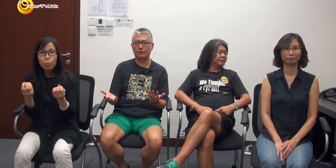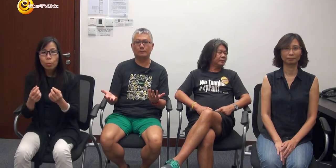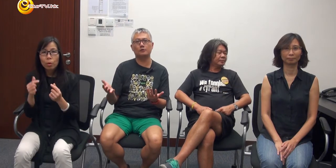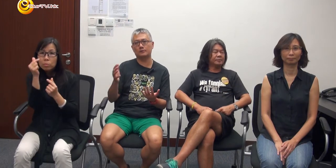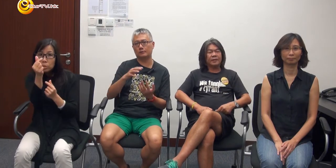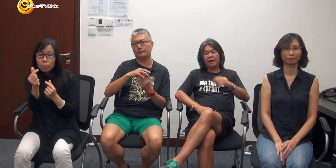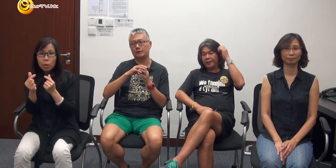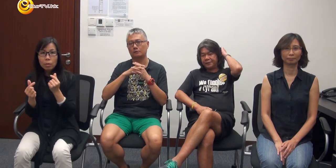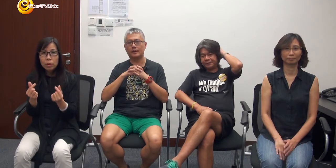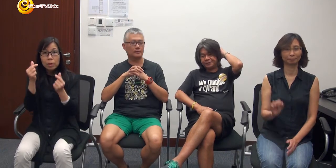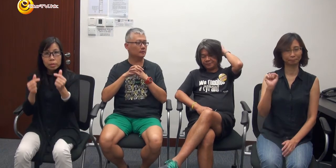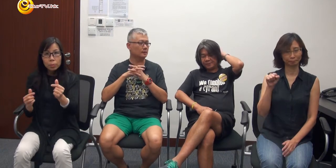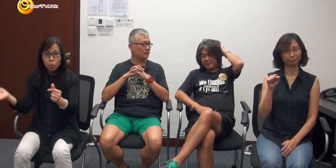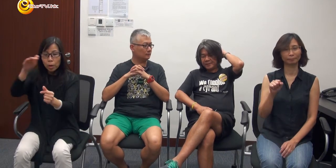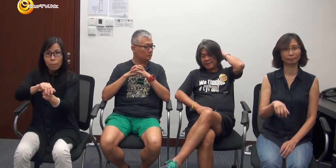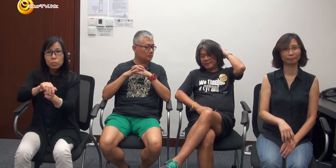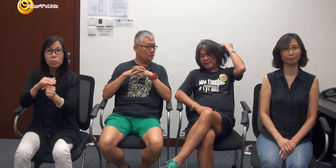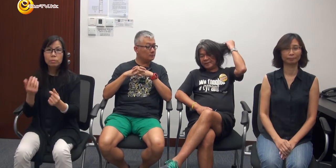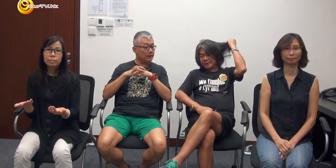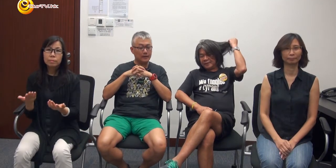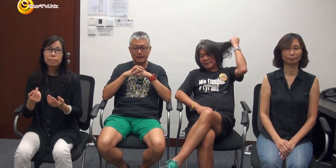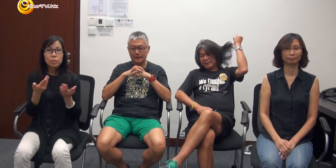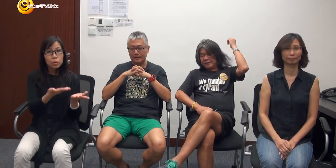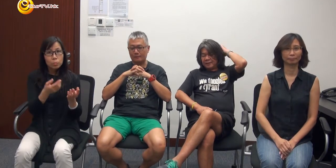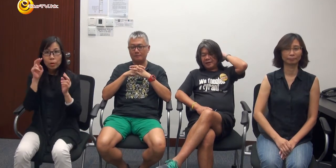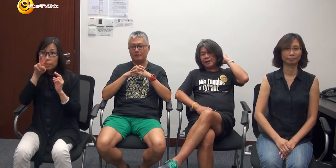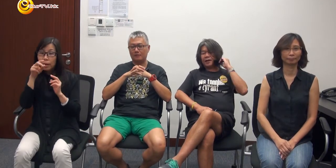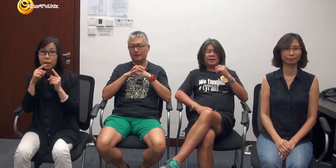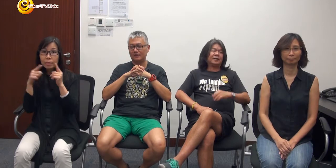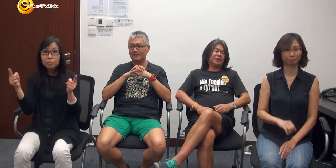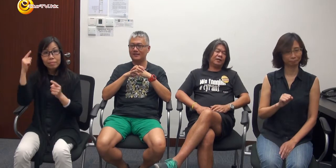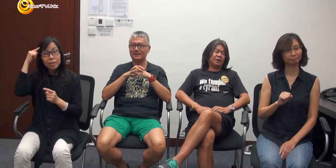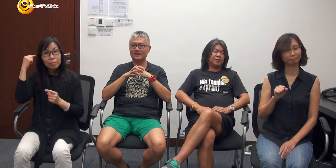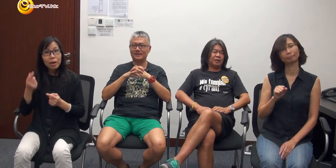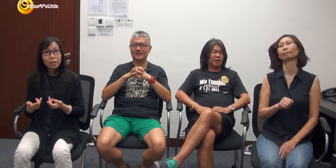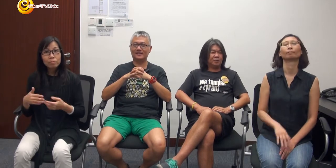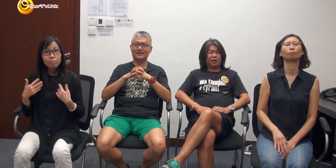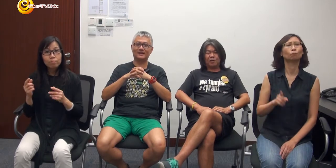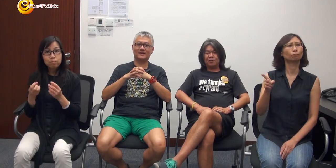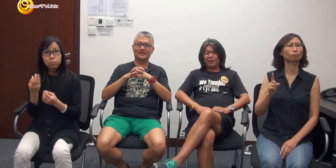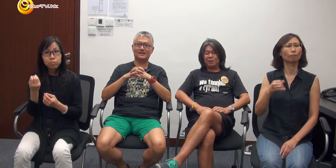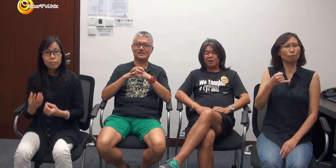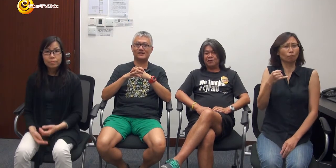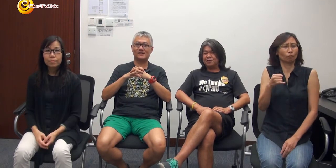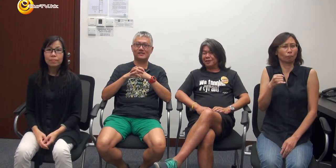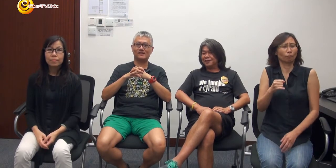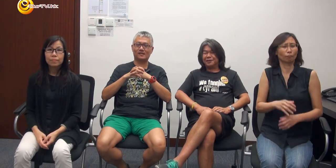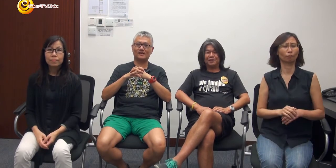冚住嗰十個火球嘅。咁長毛點睇啊？係啊，玩火喎、啊。 咁佢如果唔能夠 confirm， 你咪 confuse 嚟咯。即係總